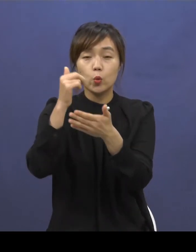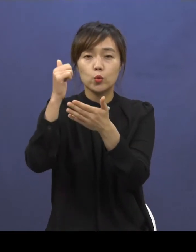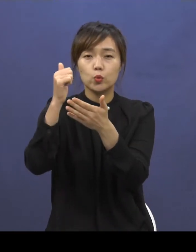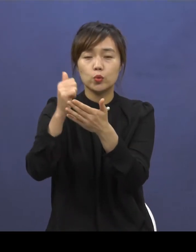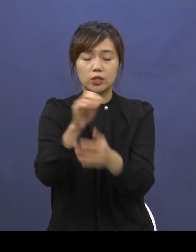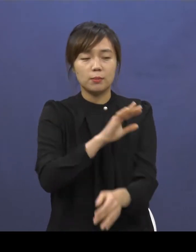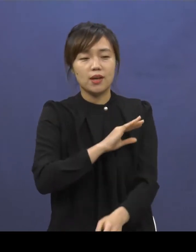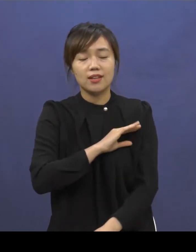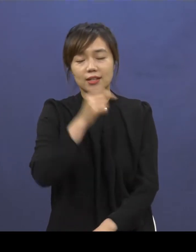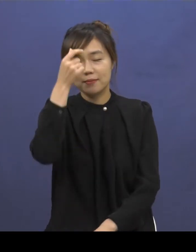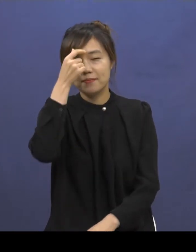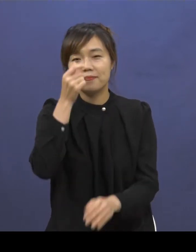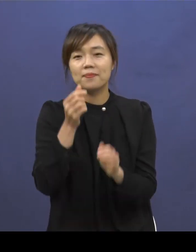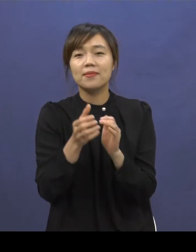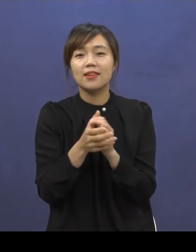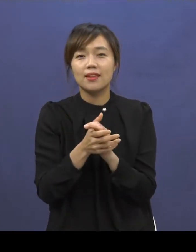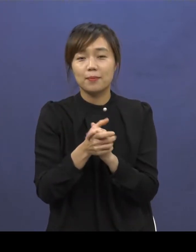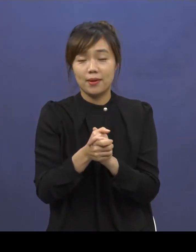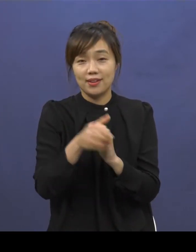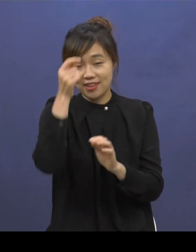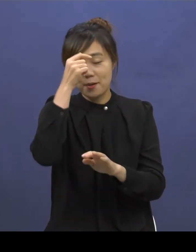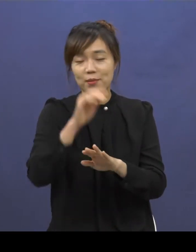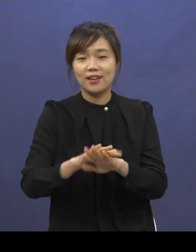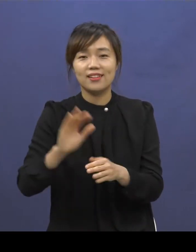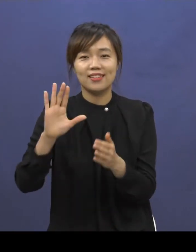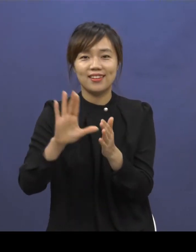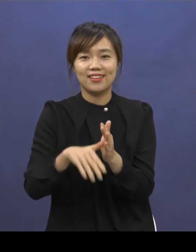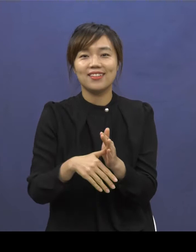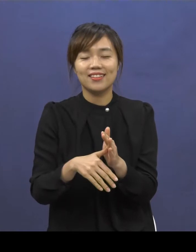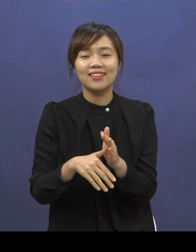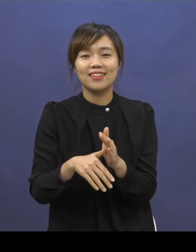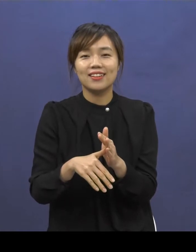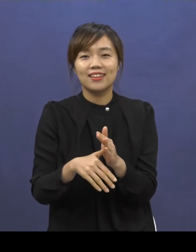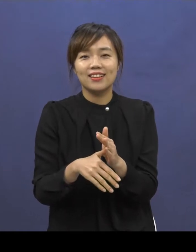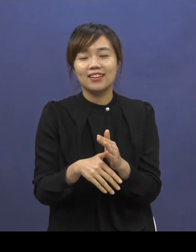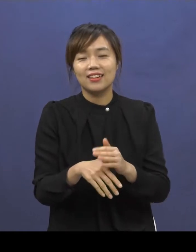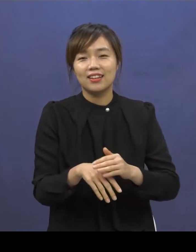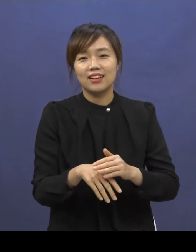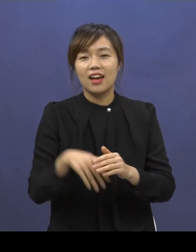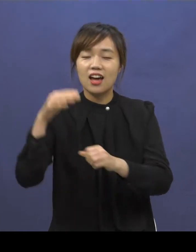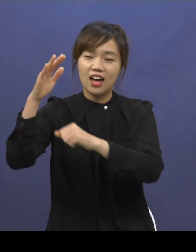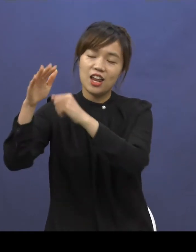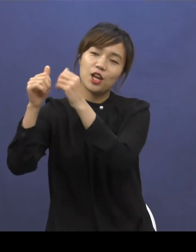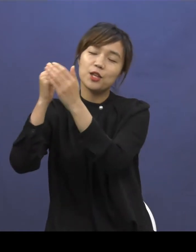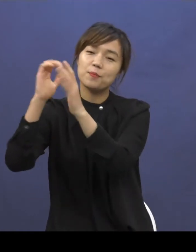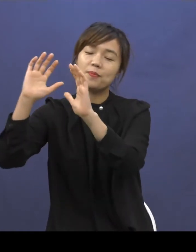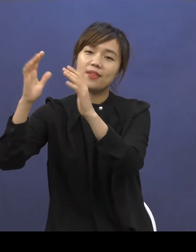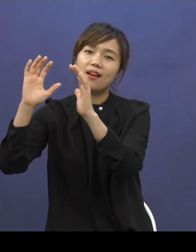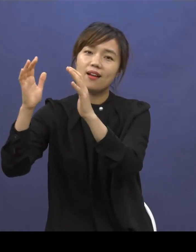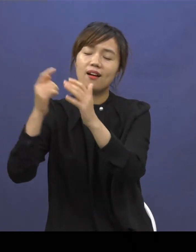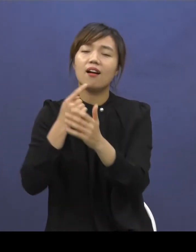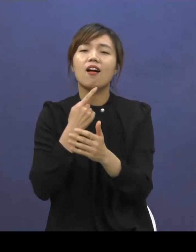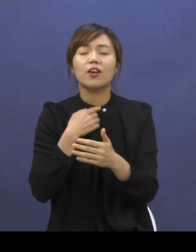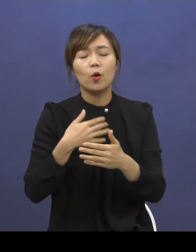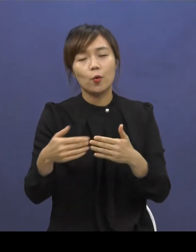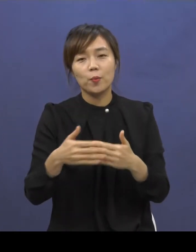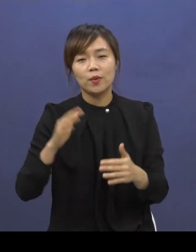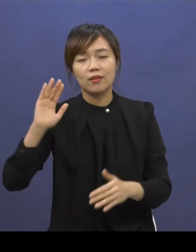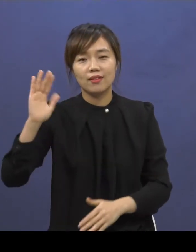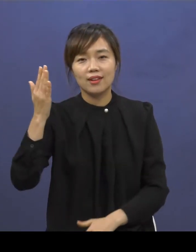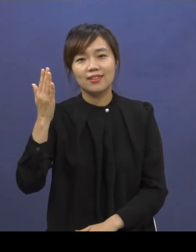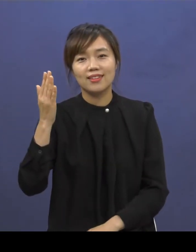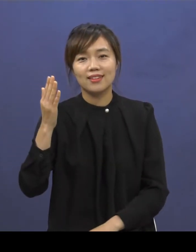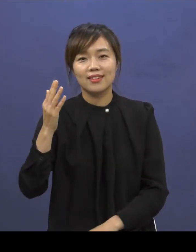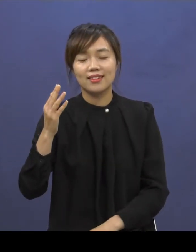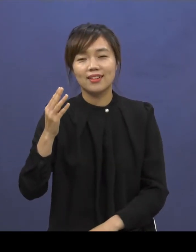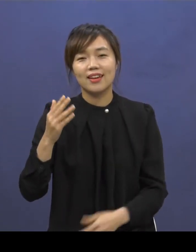우리의 찬양을 들으시고 하늘 문을 여시고 이 땅 가운데 임재하셔서 하나님 나라가 경험되어지는 놀라운 역사가 우리의 예배